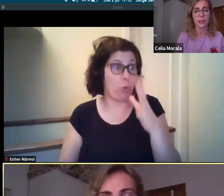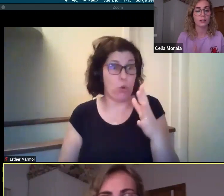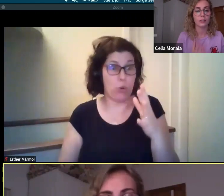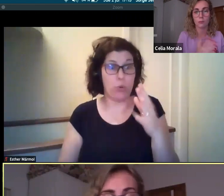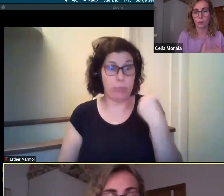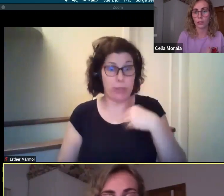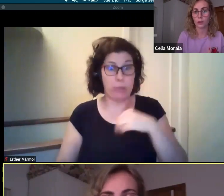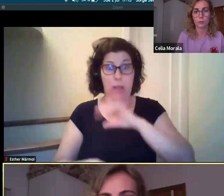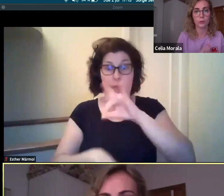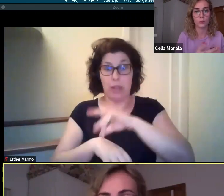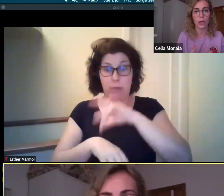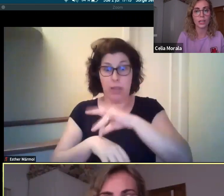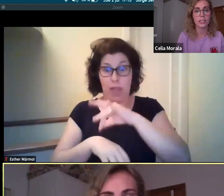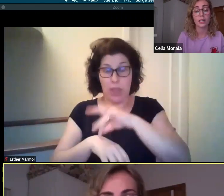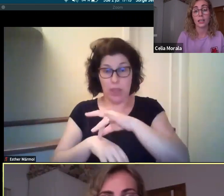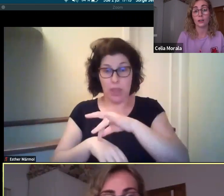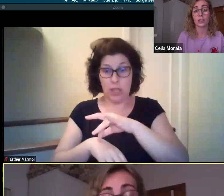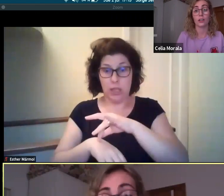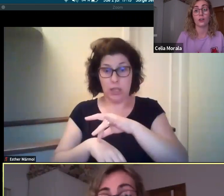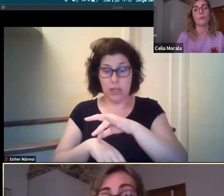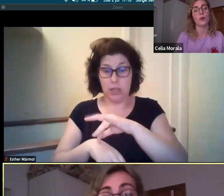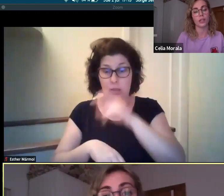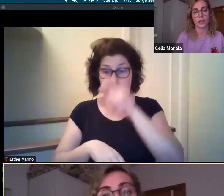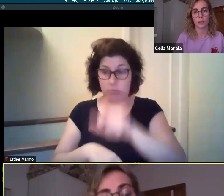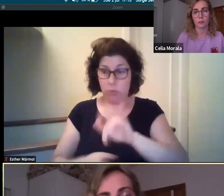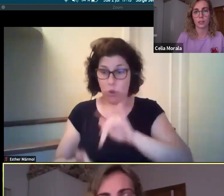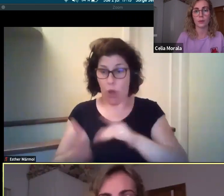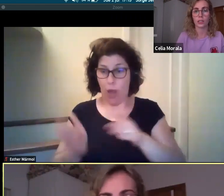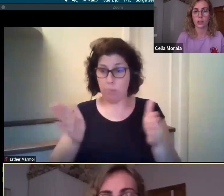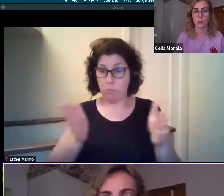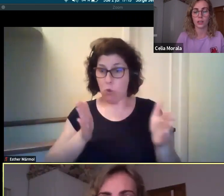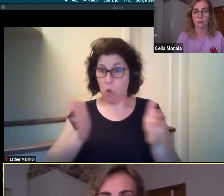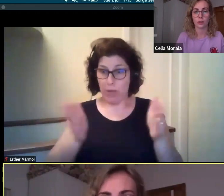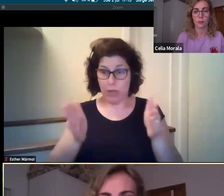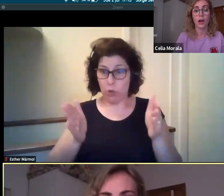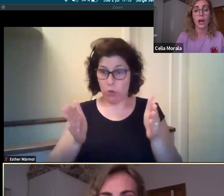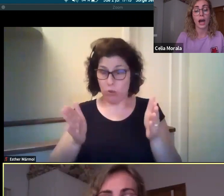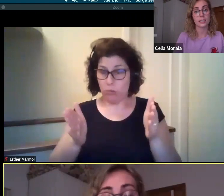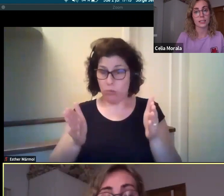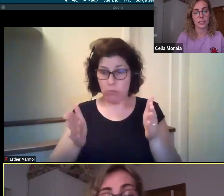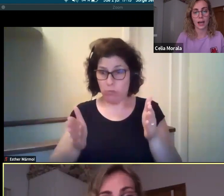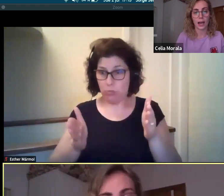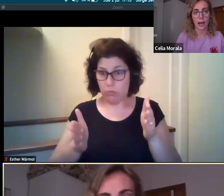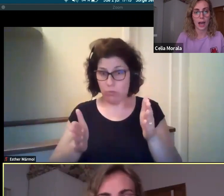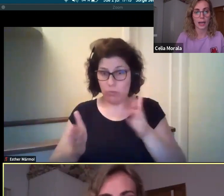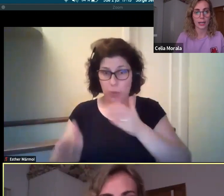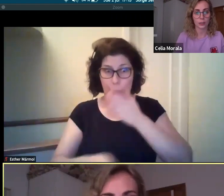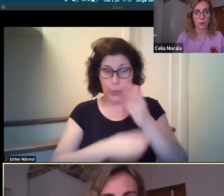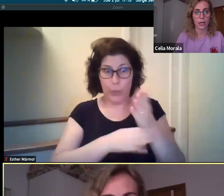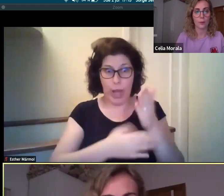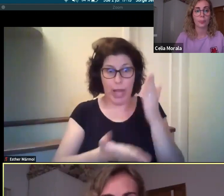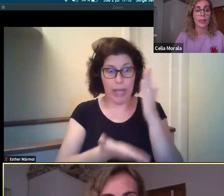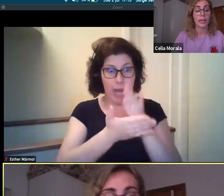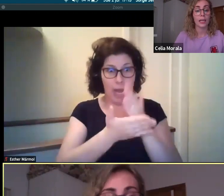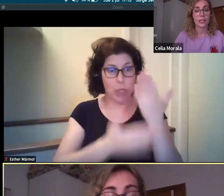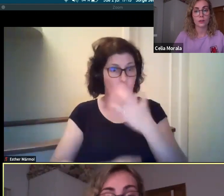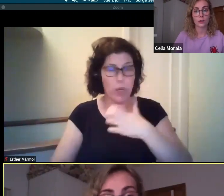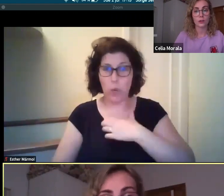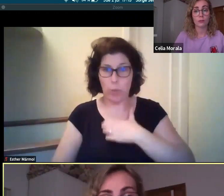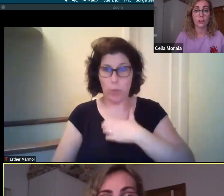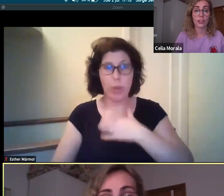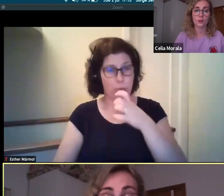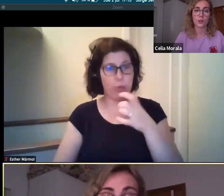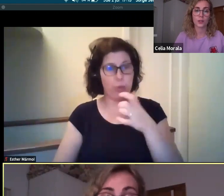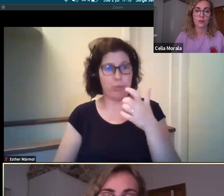enfermedad tiene momentos puntuales en los que no puede realmente, porque se encuentra enfermo, asistir a la escuela.